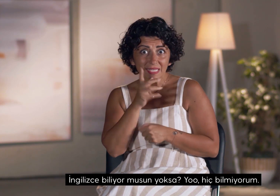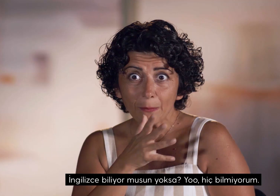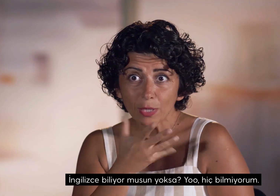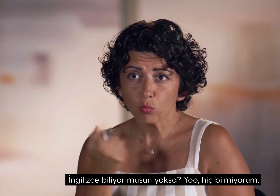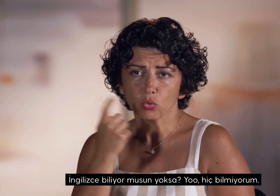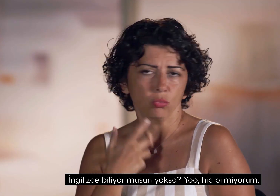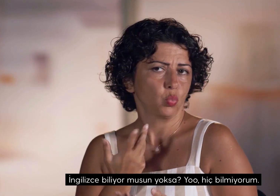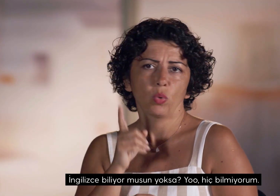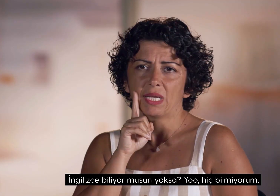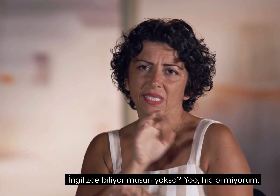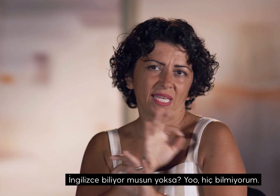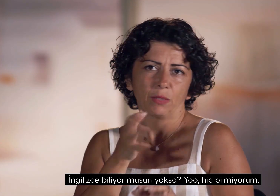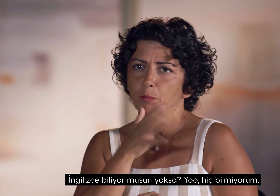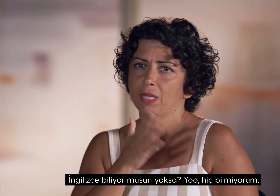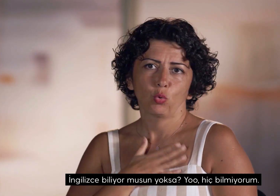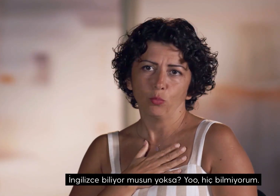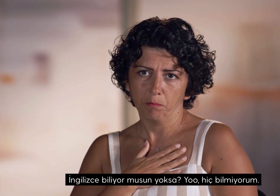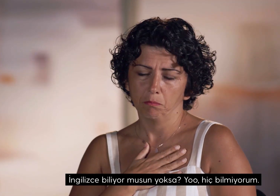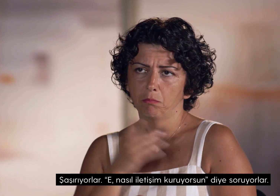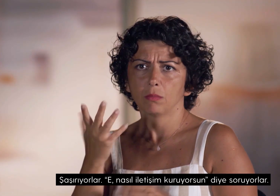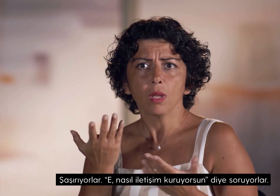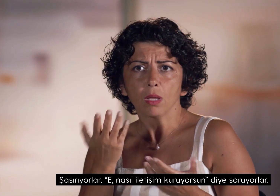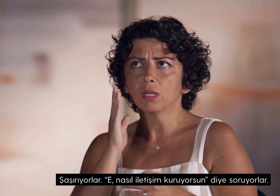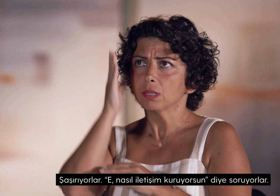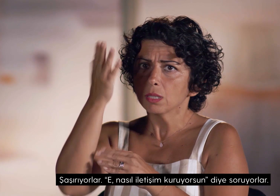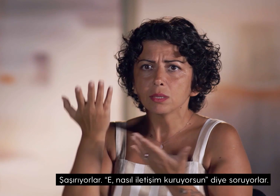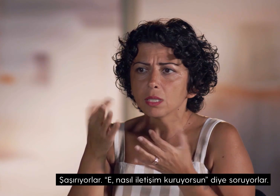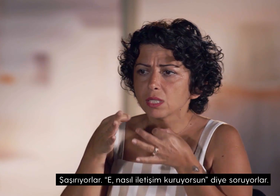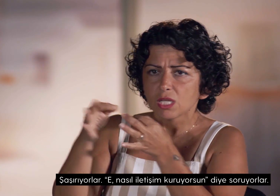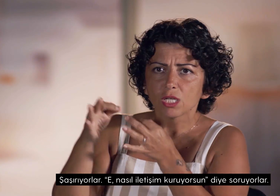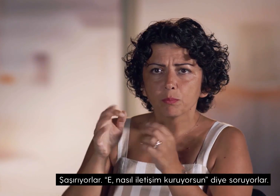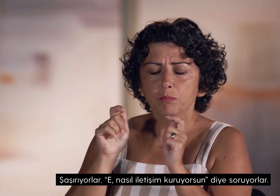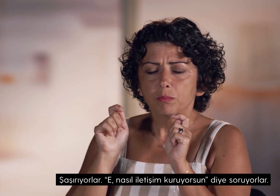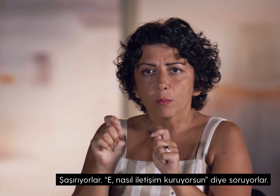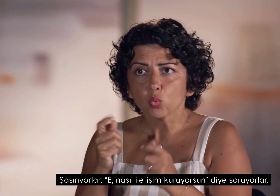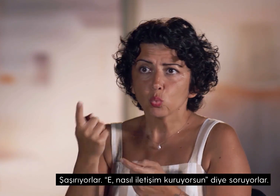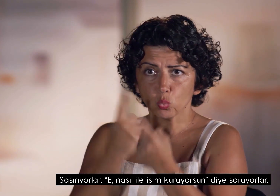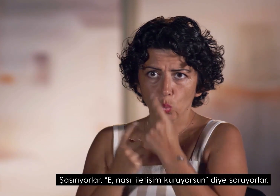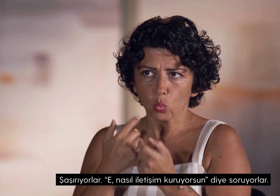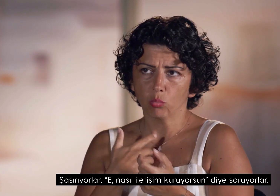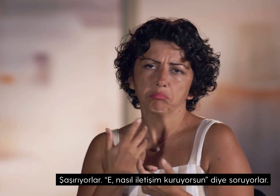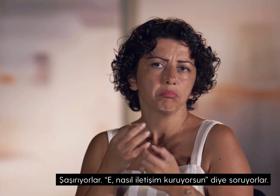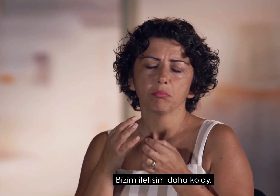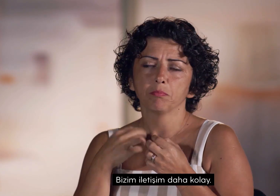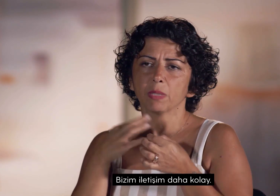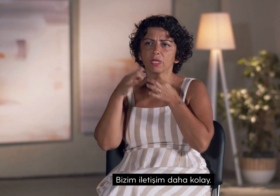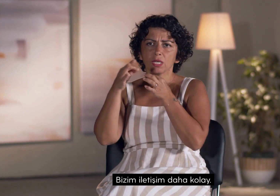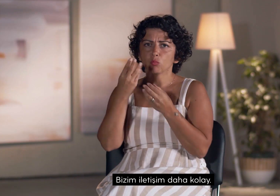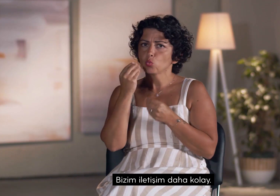İngilizce biliyor musun? Yoksa, yo, hiç bilmiyorum. Şaşırıyorlar, nasıl iletişim kuruyorsun diye soruyorlar. Bizim iletişim daha